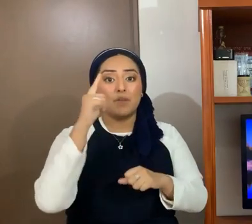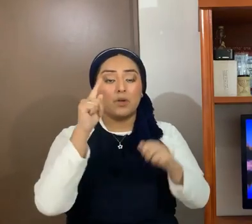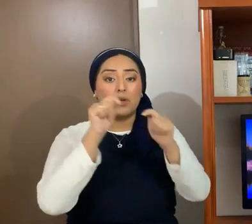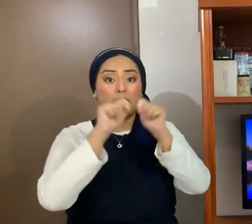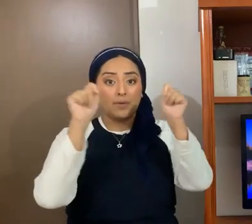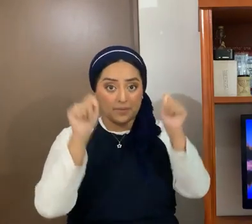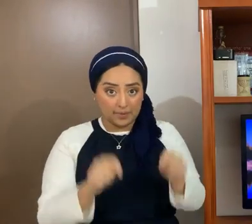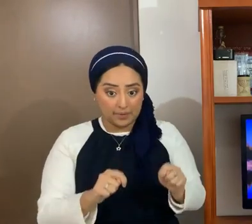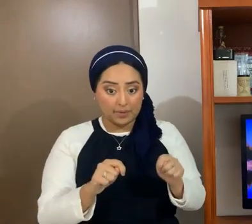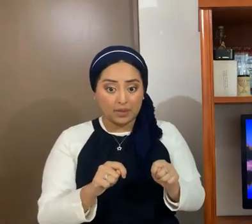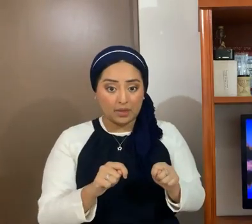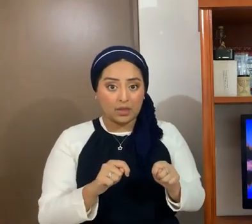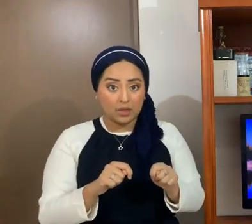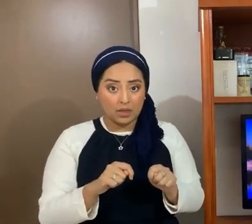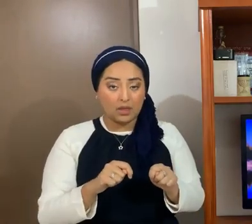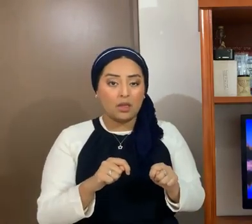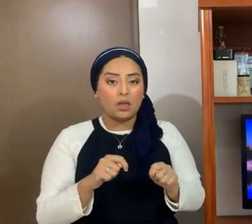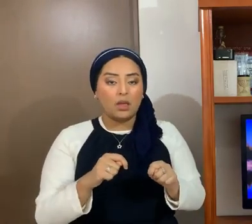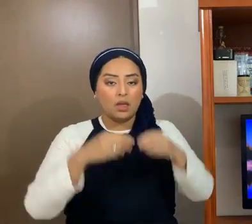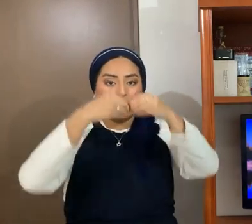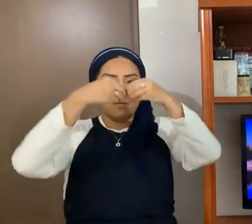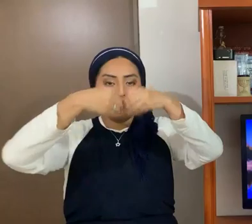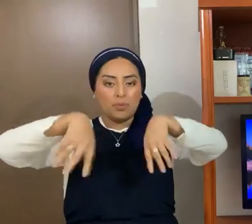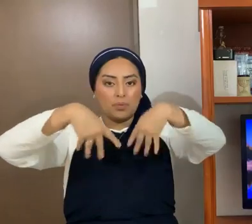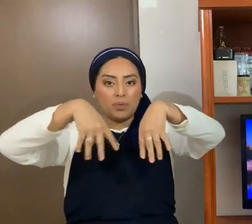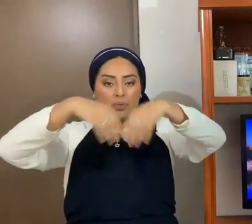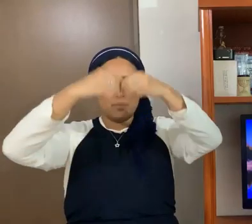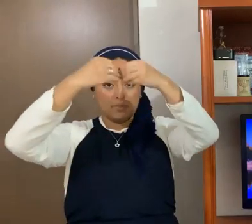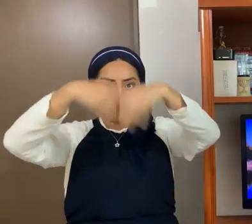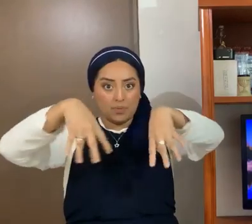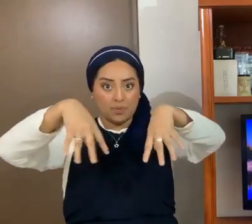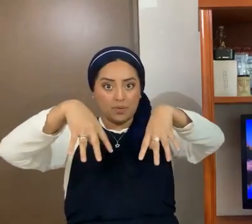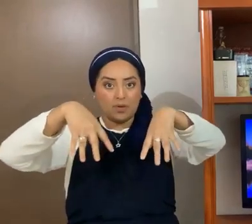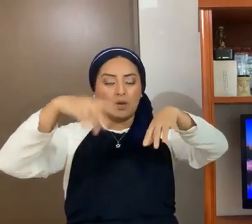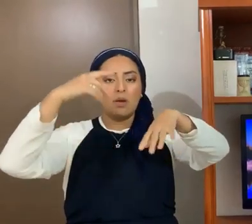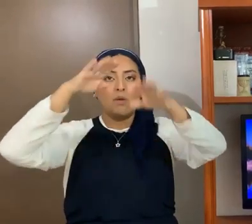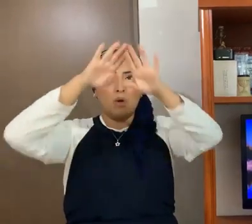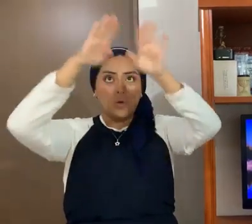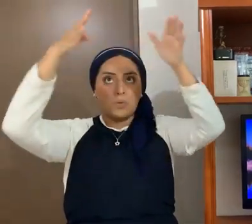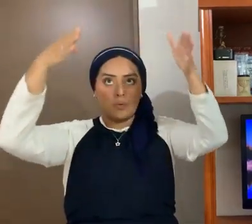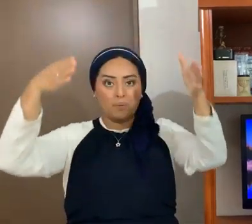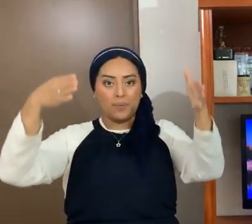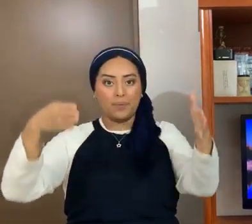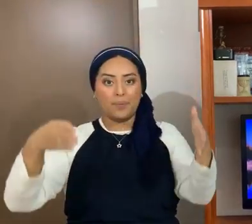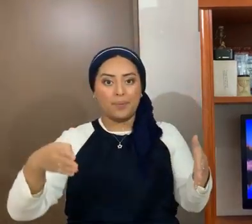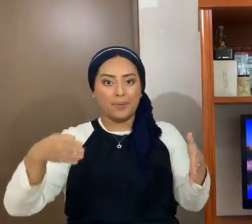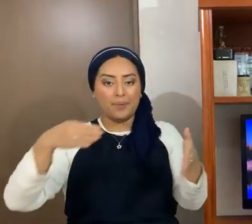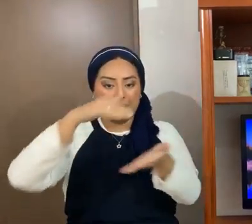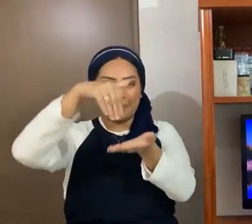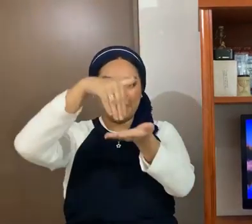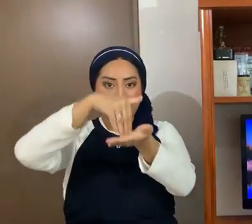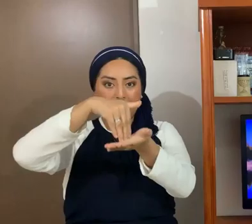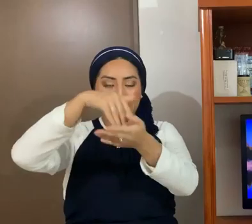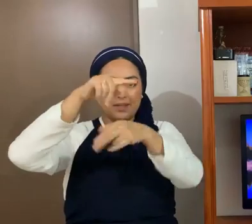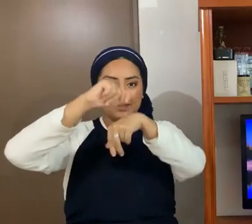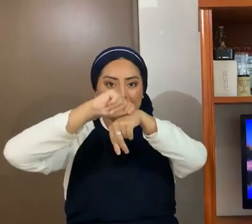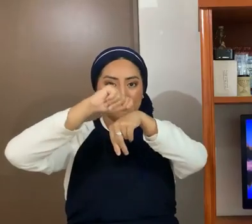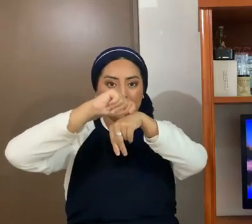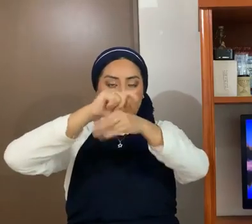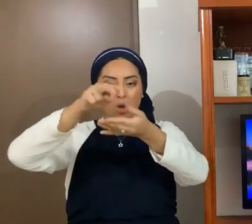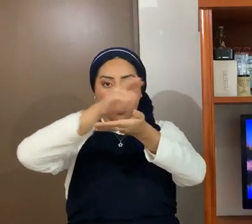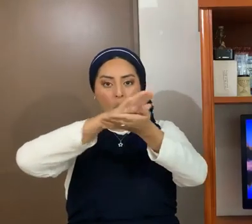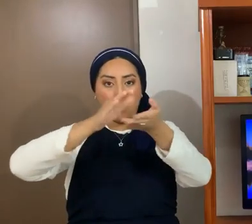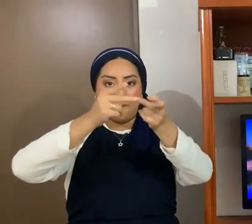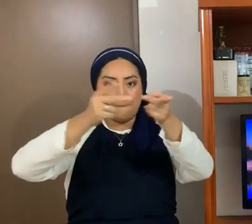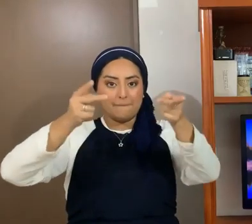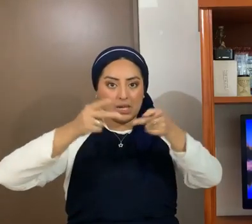Mishkan, en este caso, fueron las cortinas que harían, vamos a decirlo, el centro del Mishkan, donde iba a estar el lugar